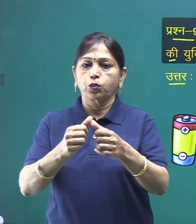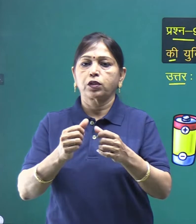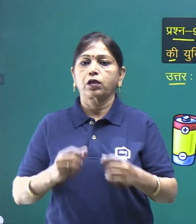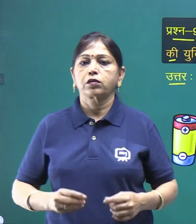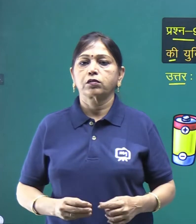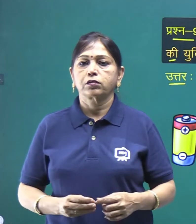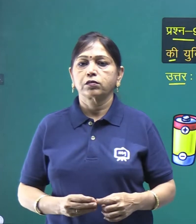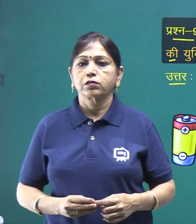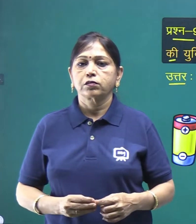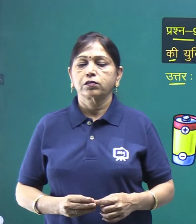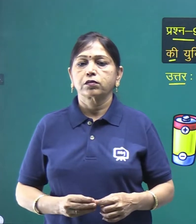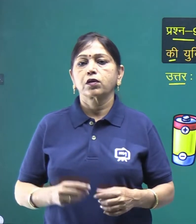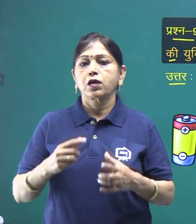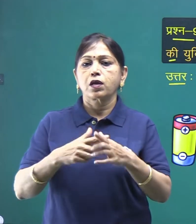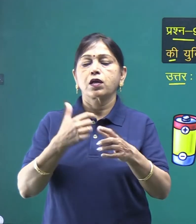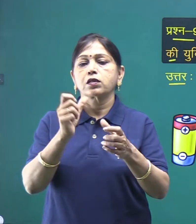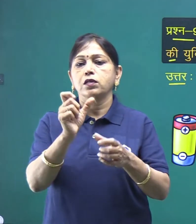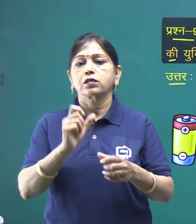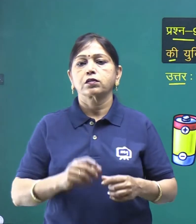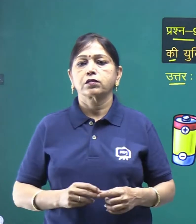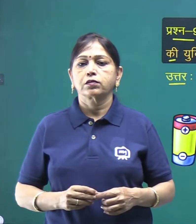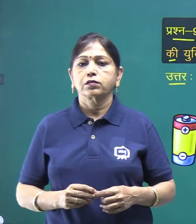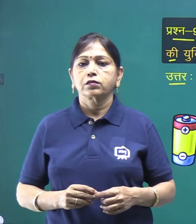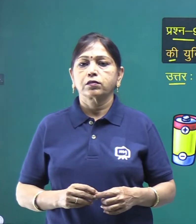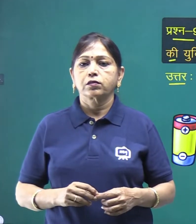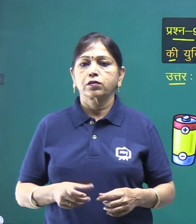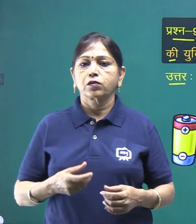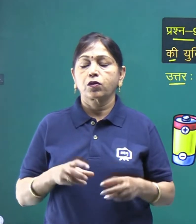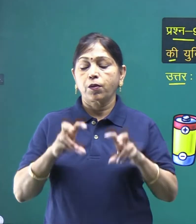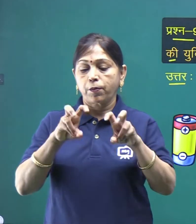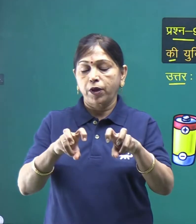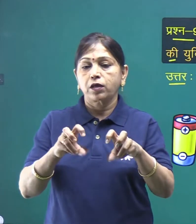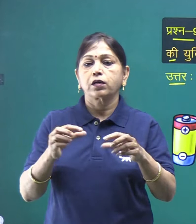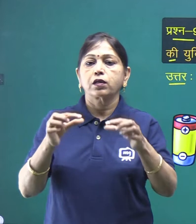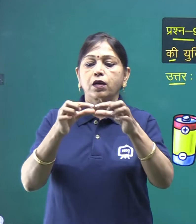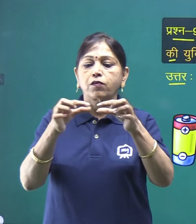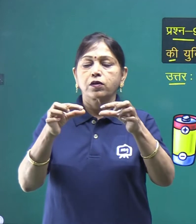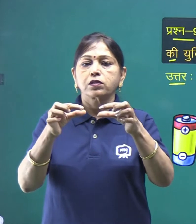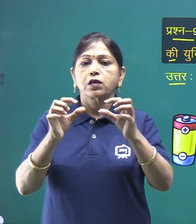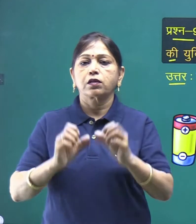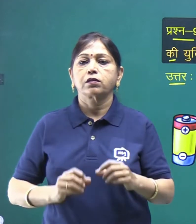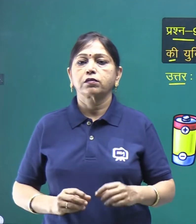उत्तर जनित्र और बैटरी या सेल।